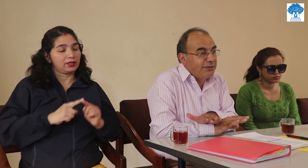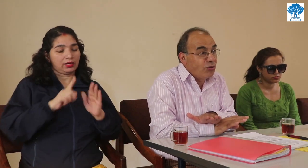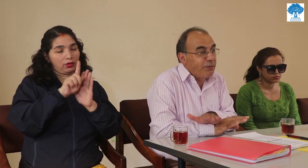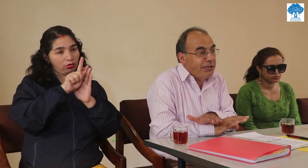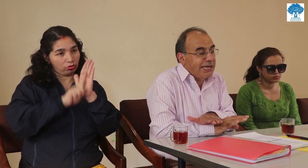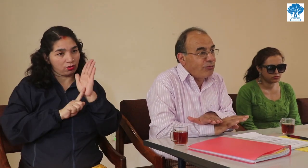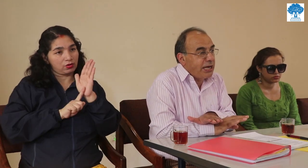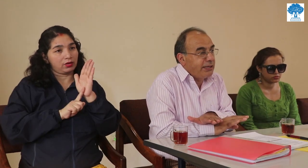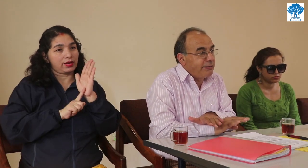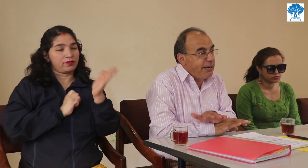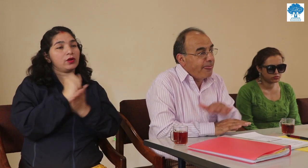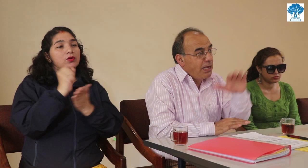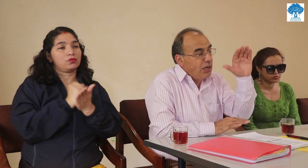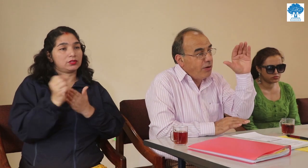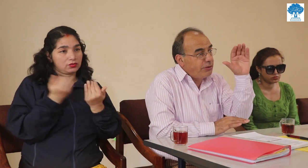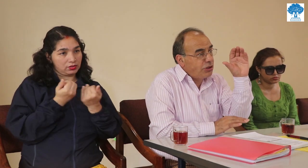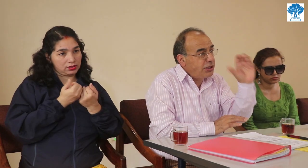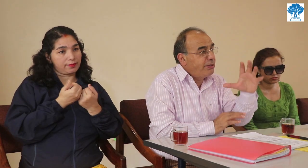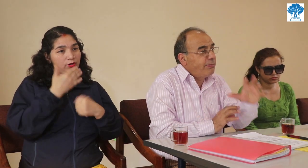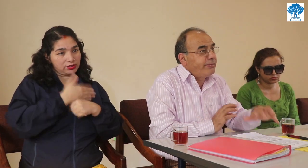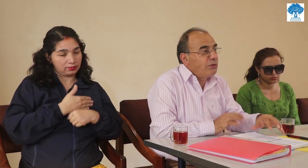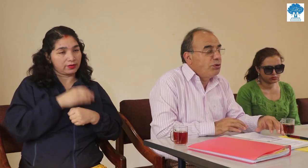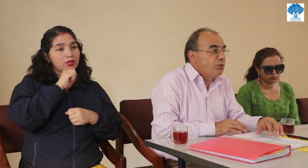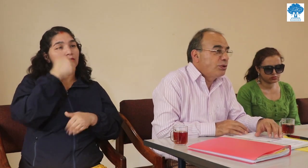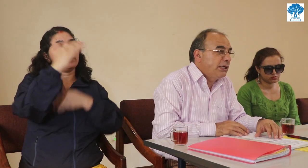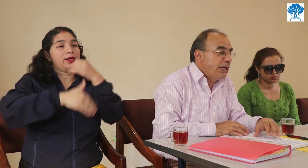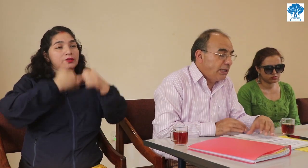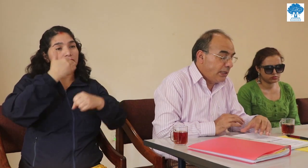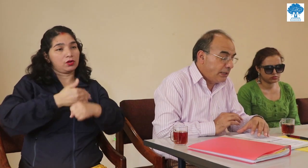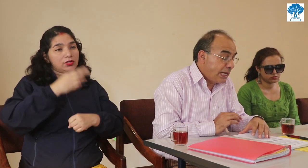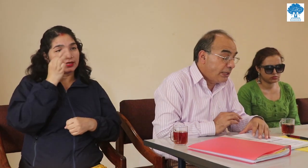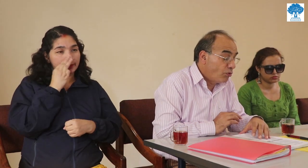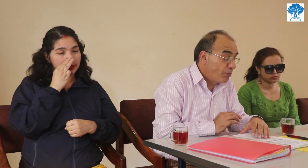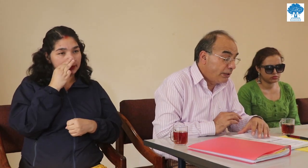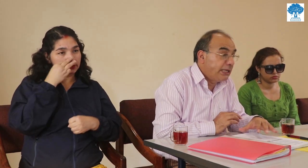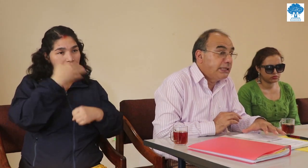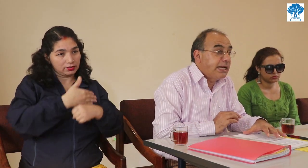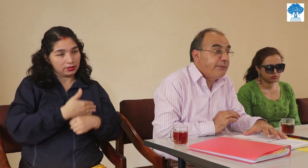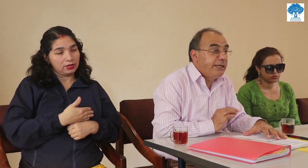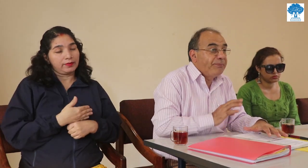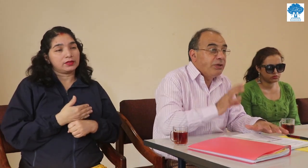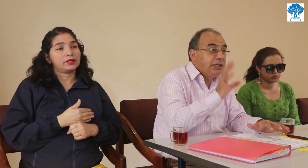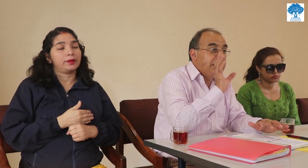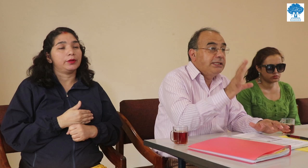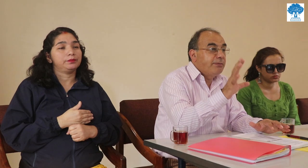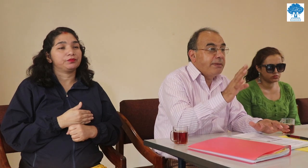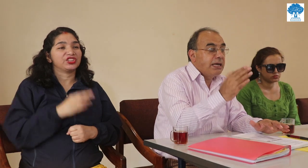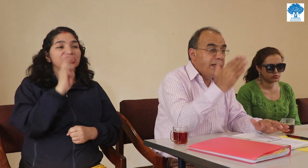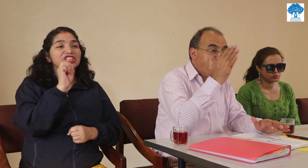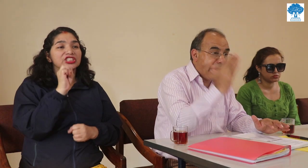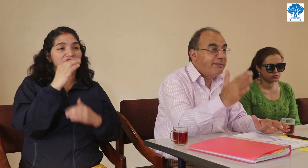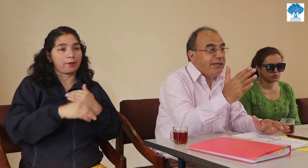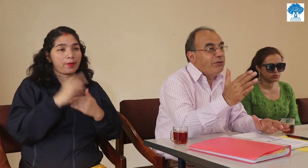कोसिस गर्नुपर्ने छ हाम्रो टार्गेटमा. अब सस्टेनेबल डेभलपमेन्ट गोल्सको चाहिँ टार्गेट हो भन्दाखेरि चाहिँ हामीले